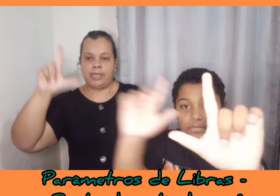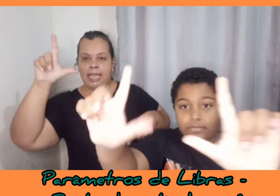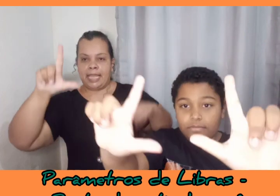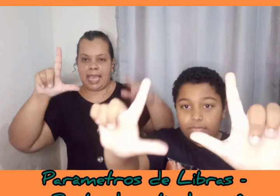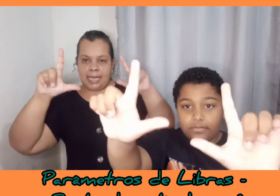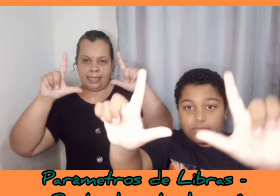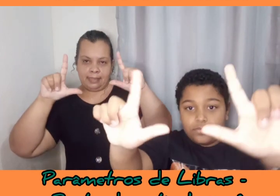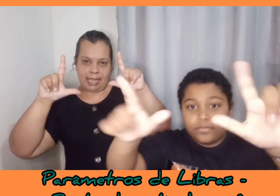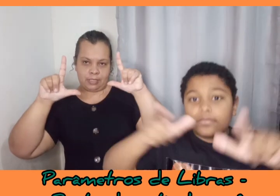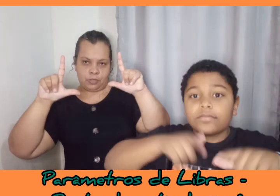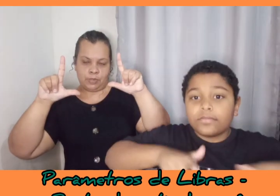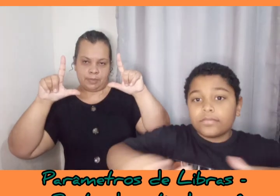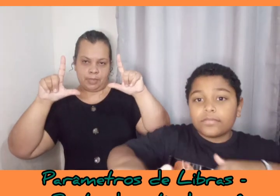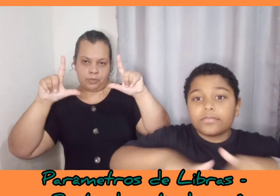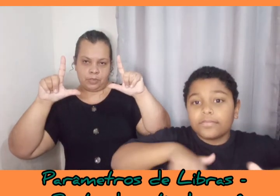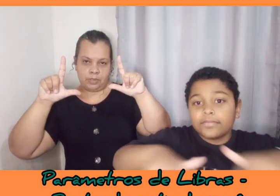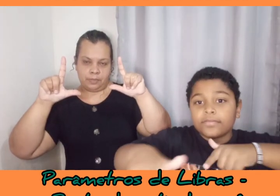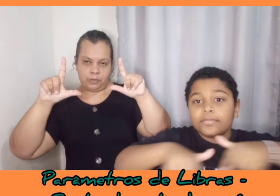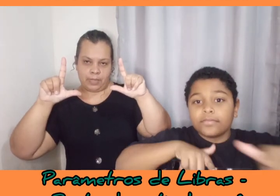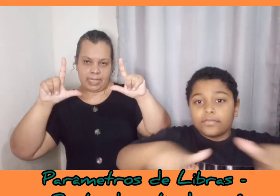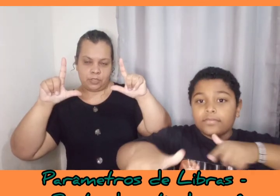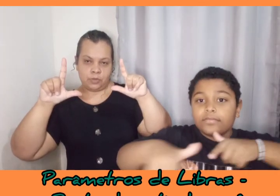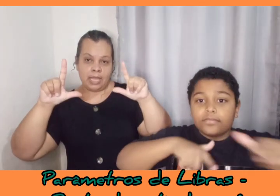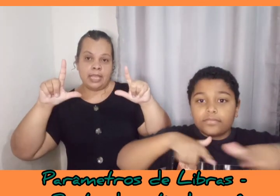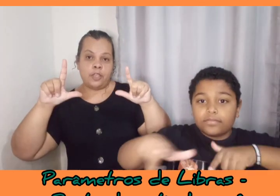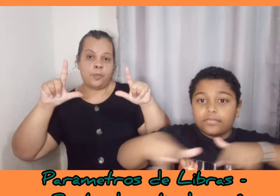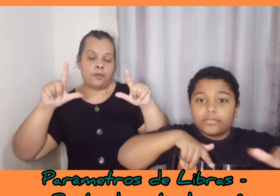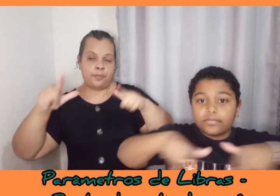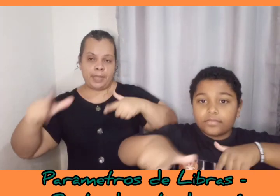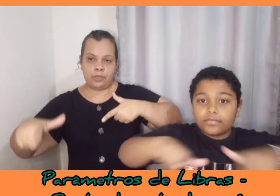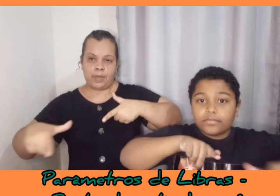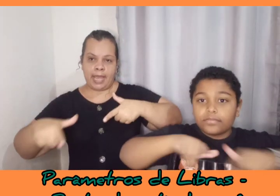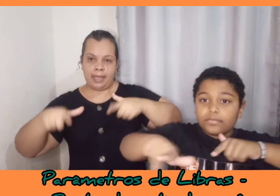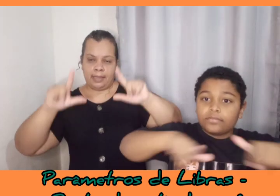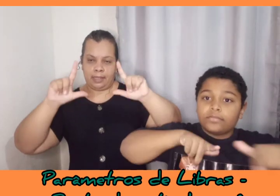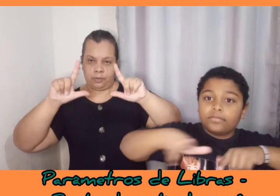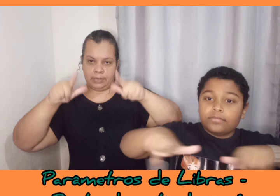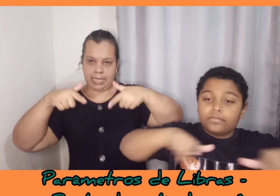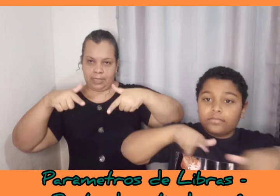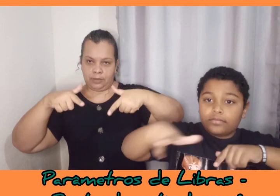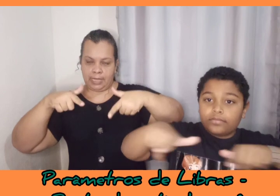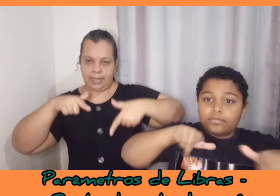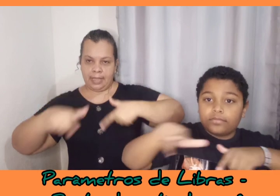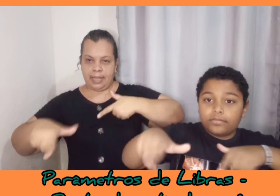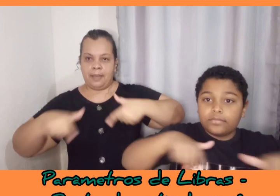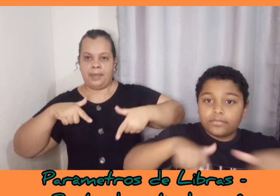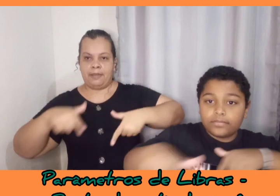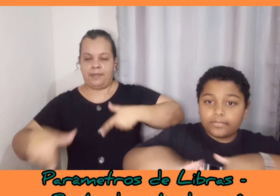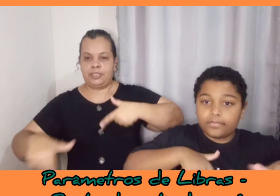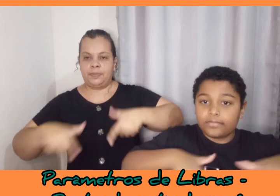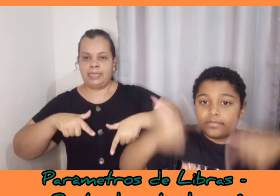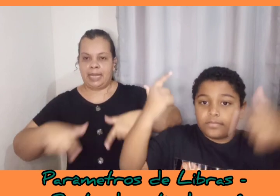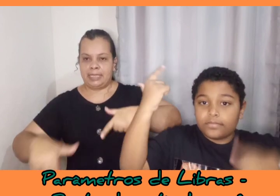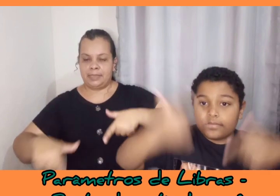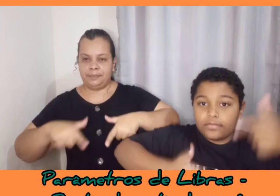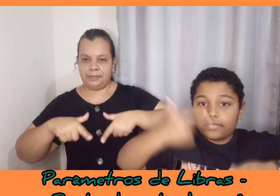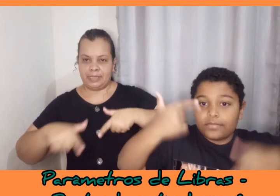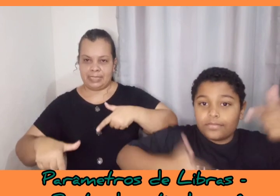Em L, é as duas mãos, não é isso? E o movimento é, eu deito, né, para frente e para trás,